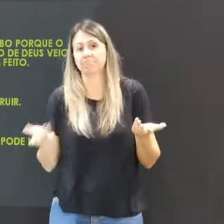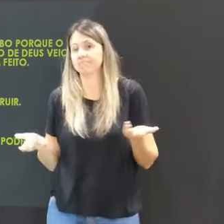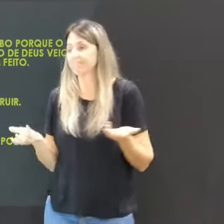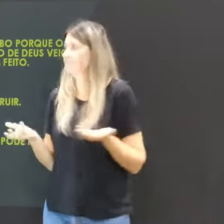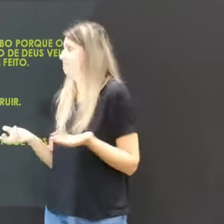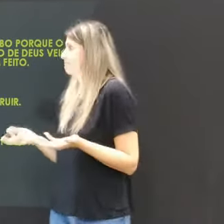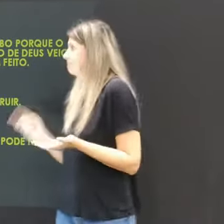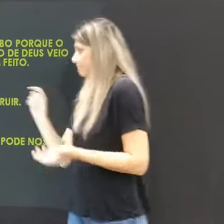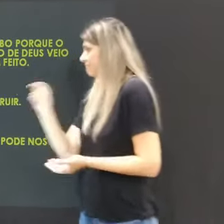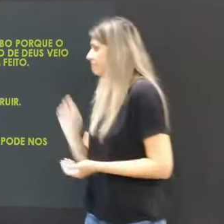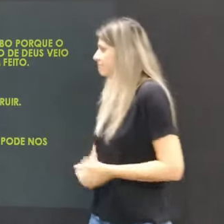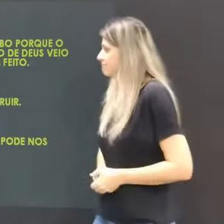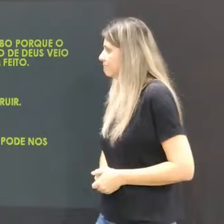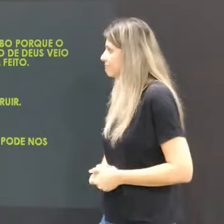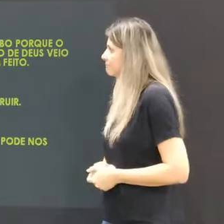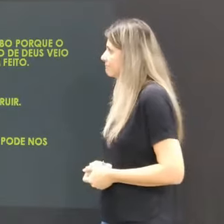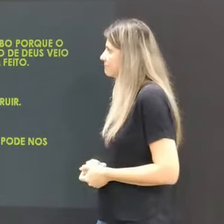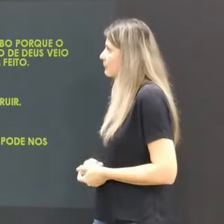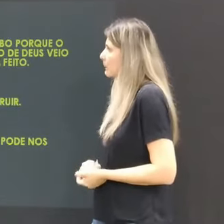pensar sobre isso. Pode mudar, Andressa.